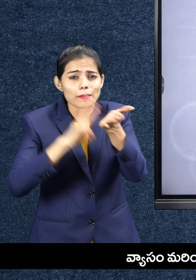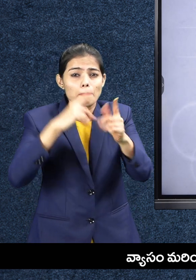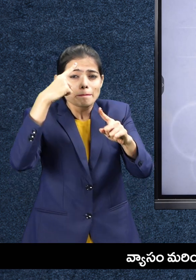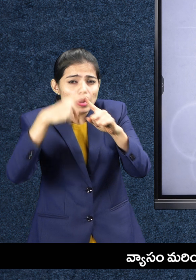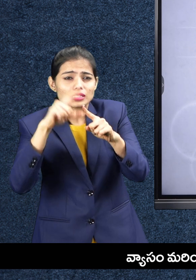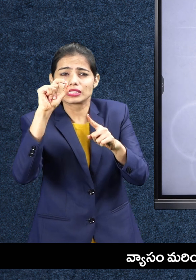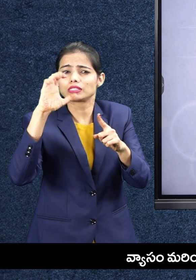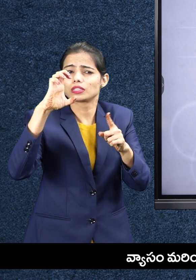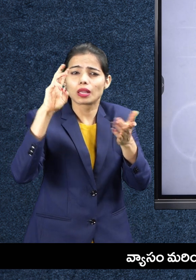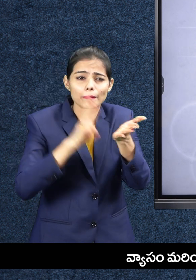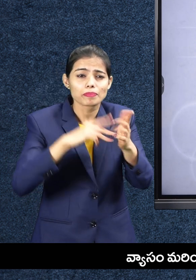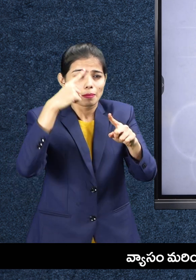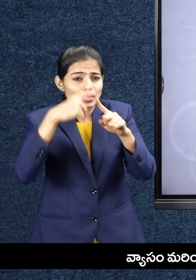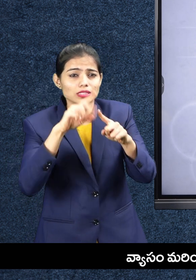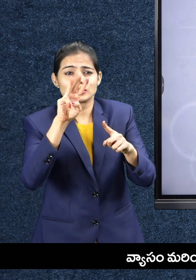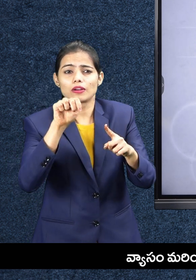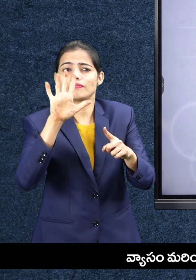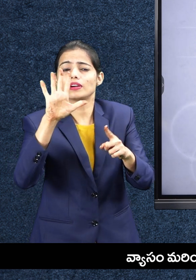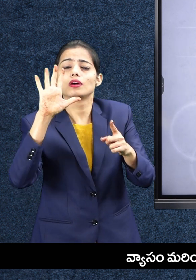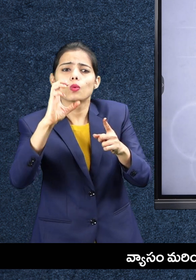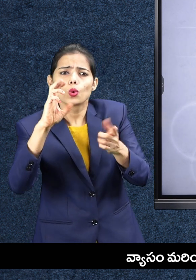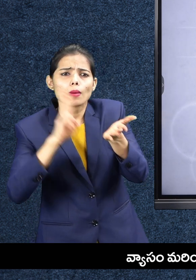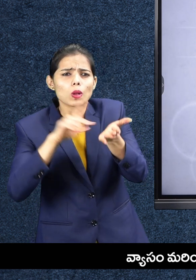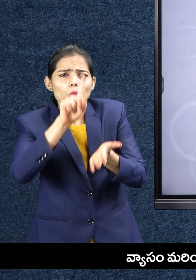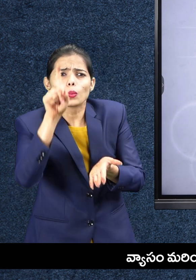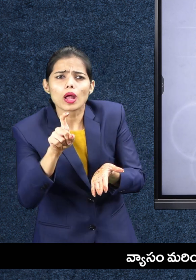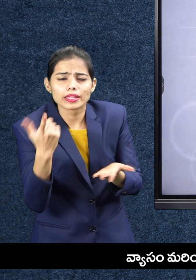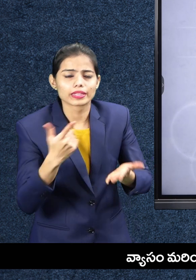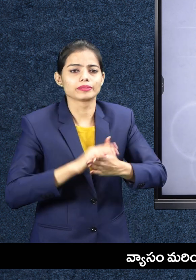కలిగిన ఎన్ని వెండి నాణాలను కరిగించాలి?